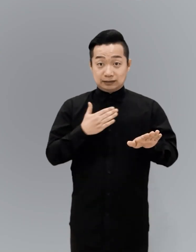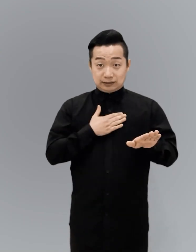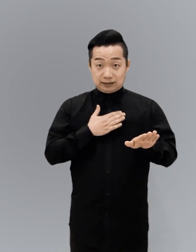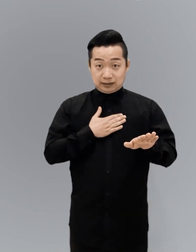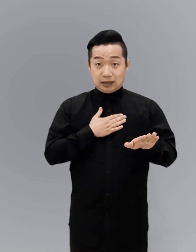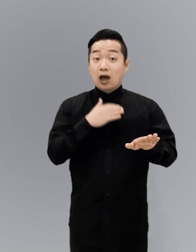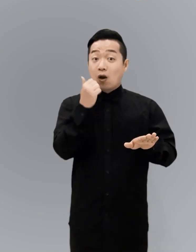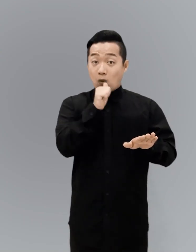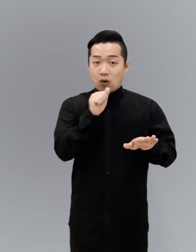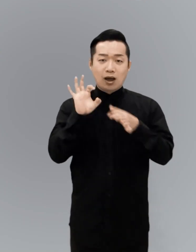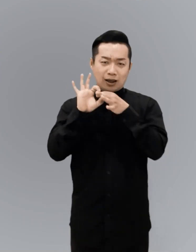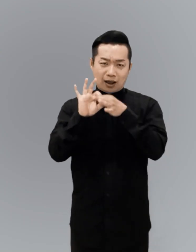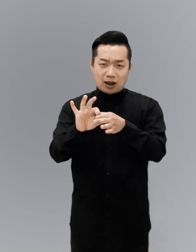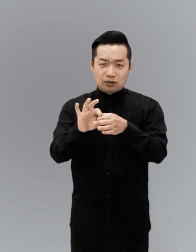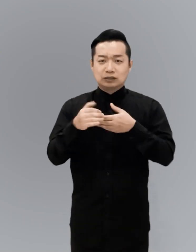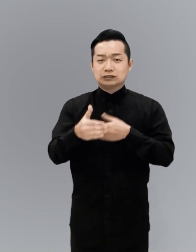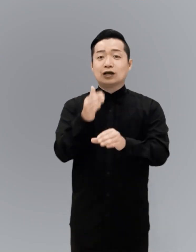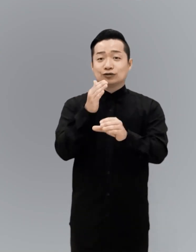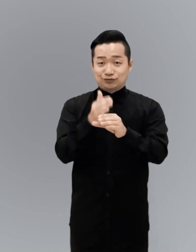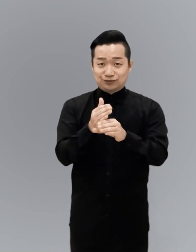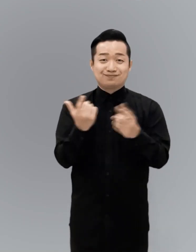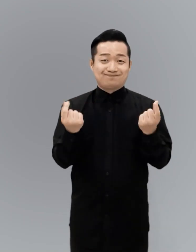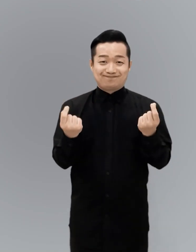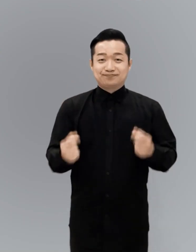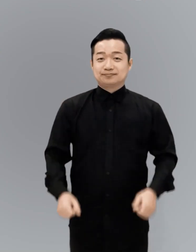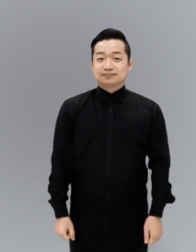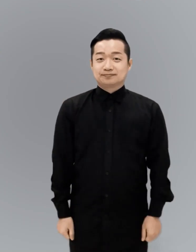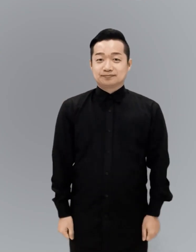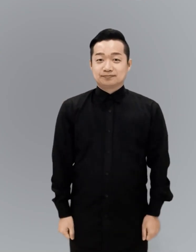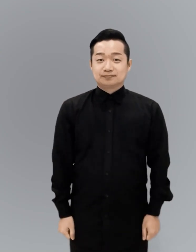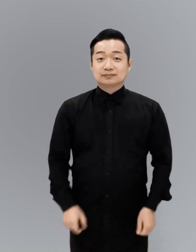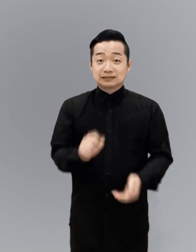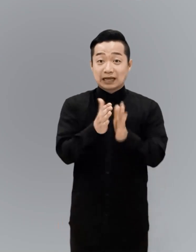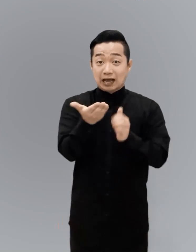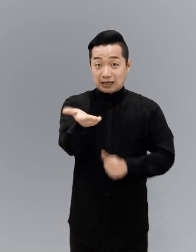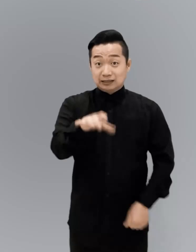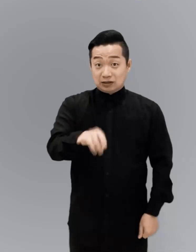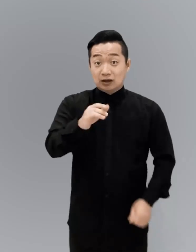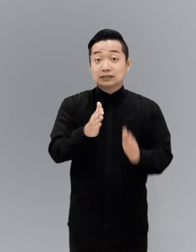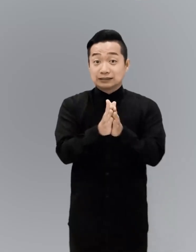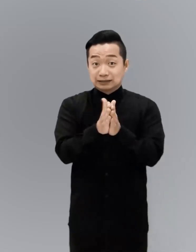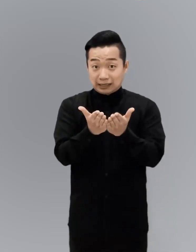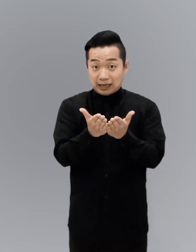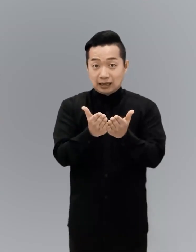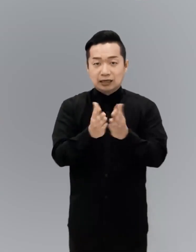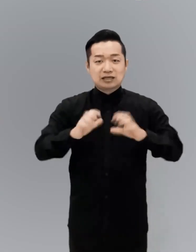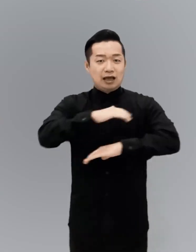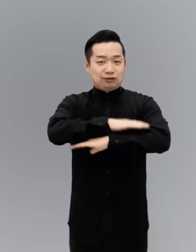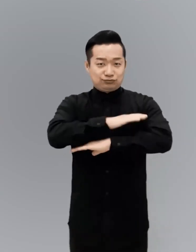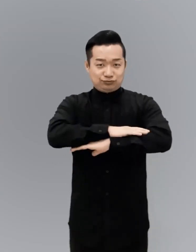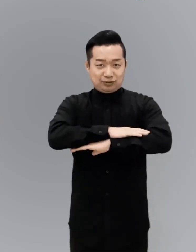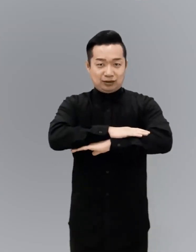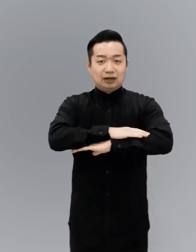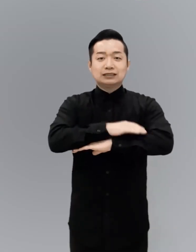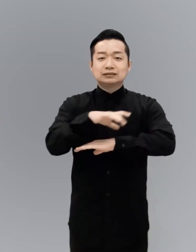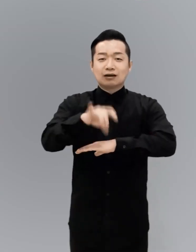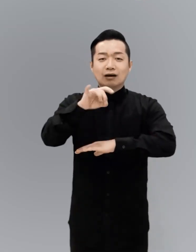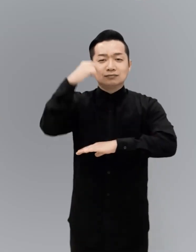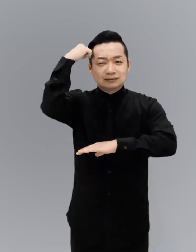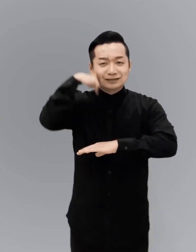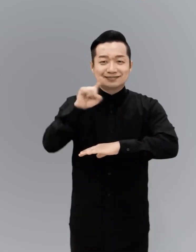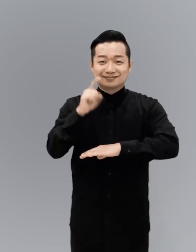지금 저의 자기소개는 계속 현재 진행형인 것 같습니다. 작가님의 첫 책이 세상에 나왔습니다. 출간